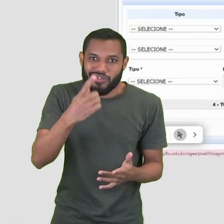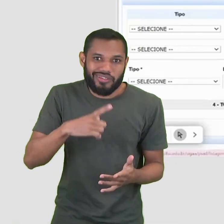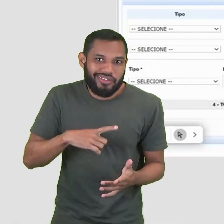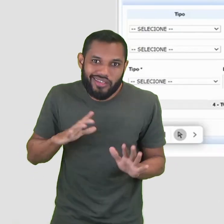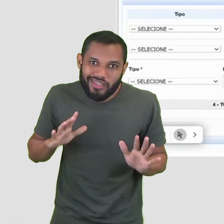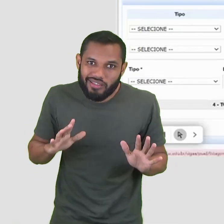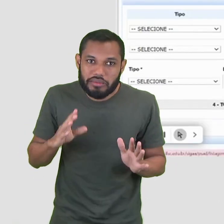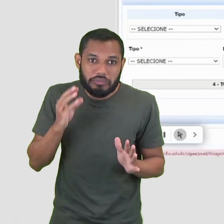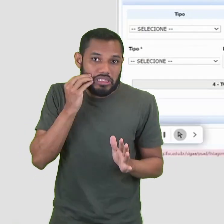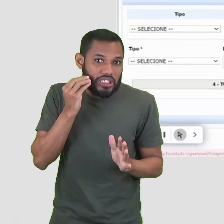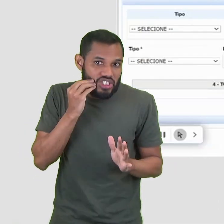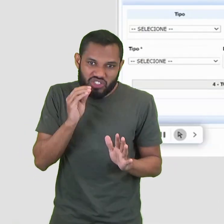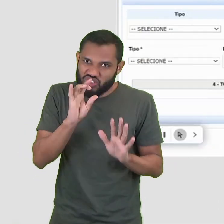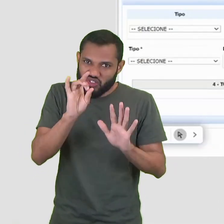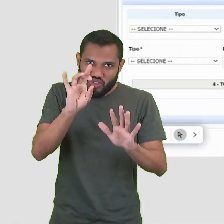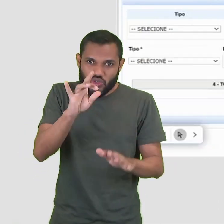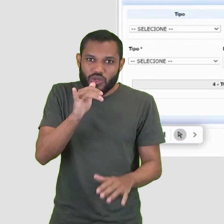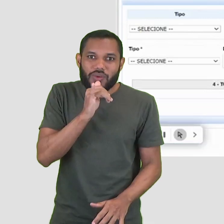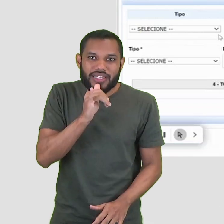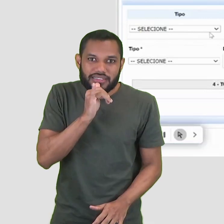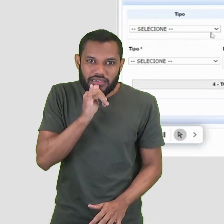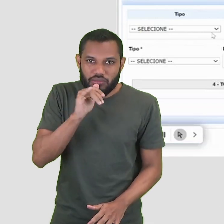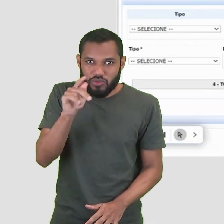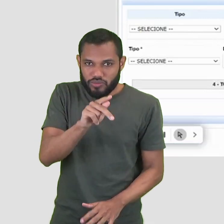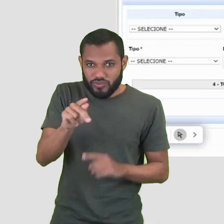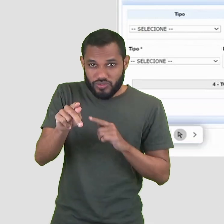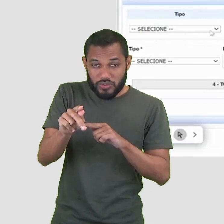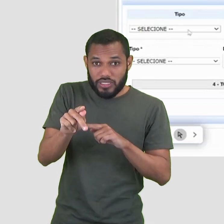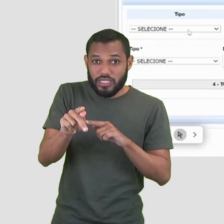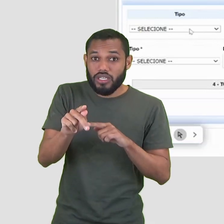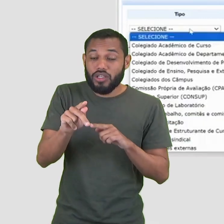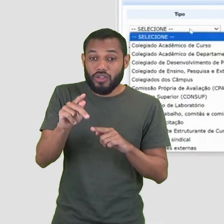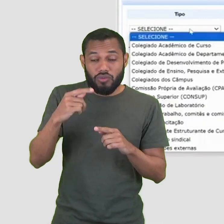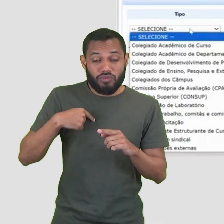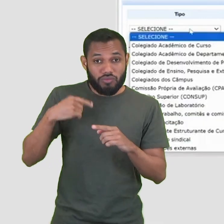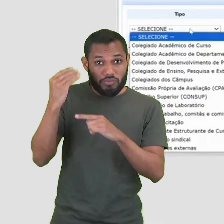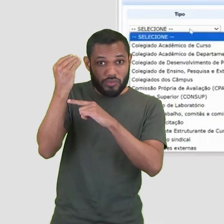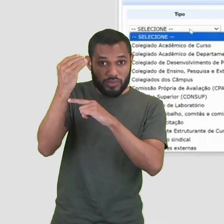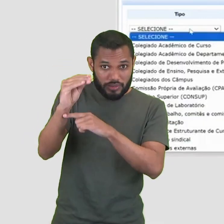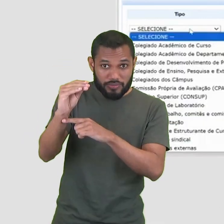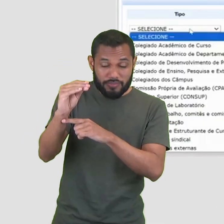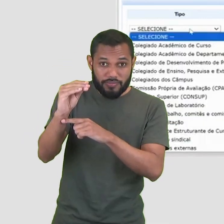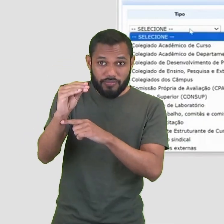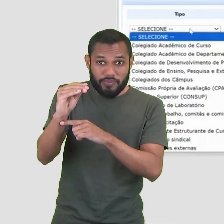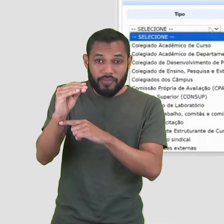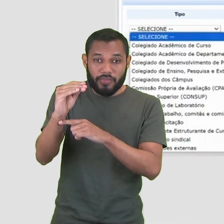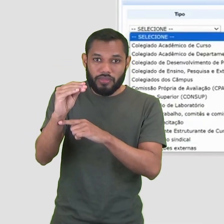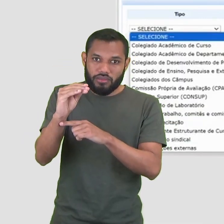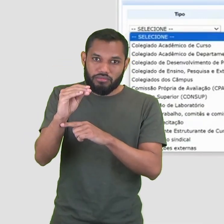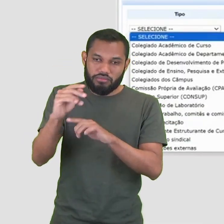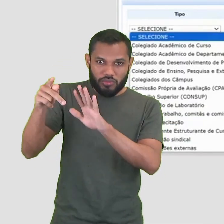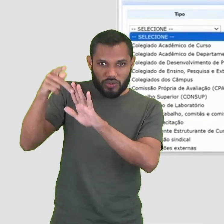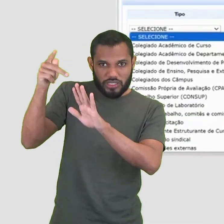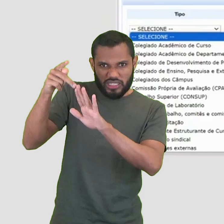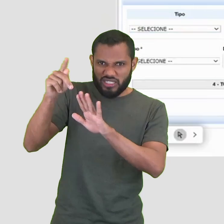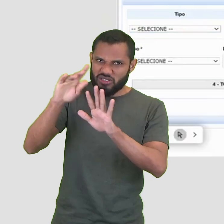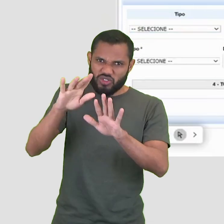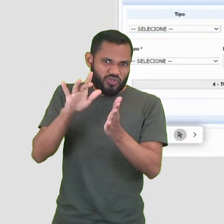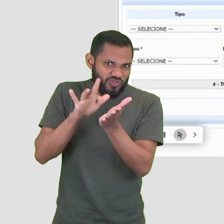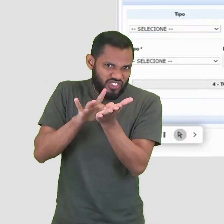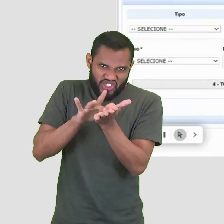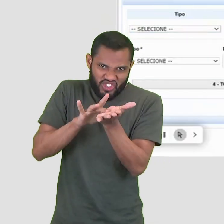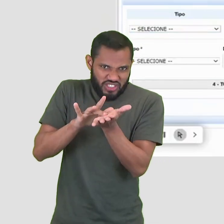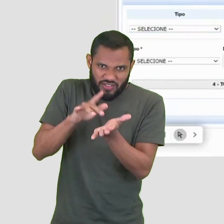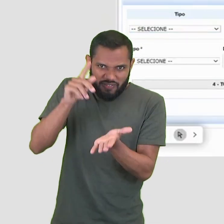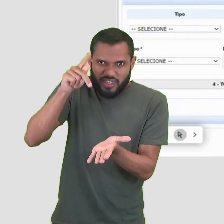nós temos aqui no caso desse docente, então nós vamos lançar essa portaria a título de exemplo, né?